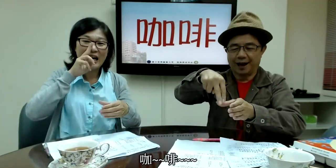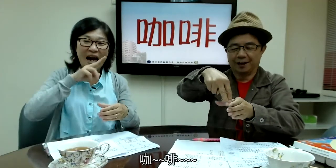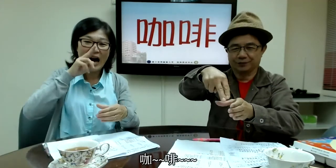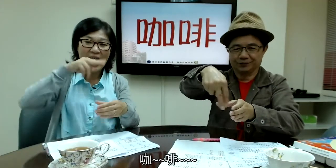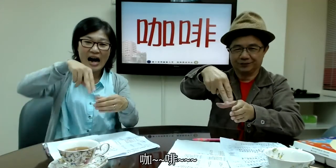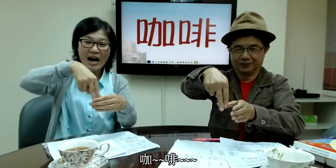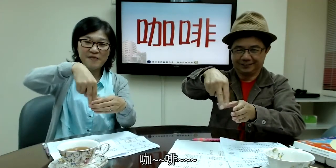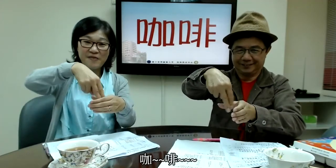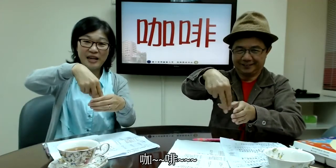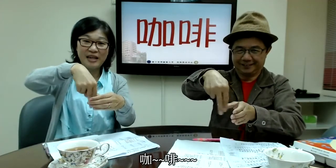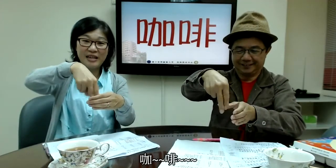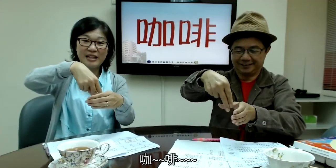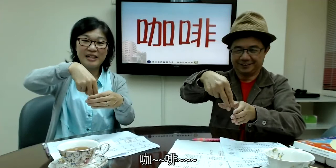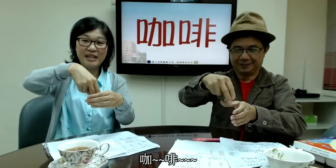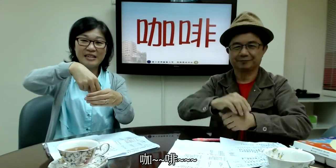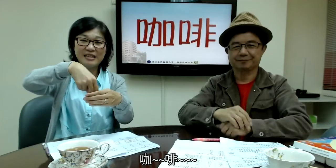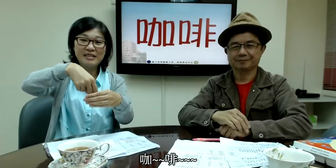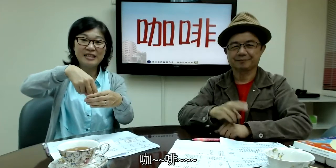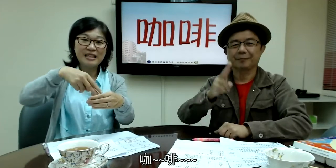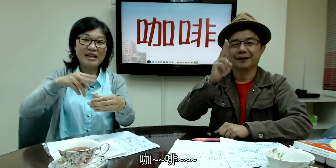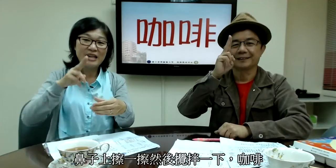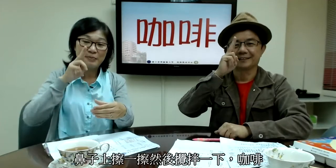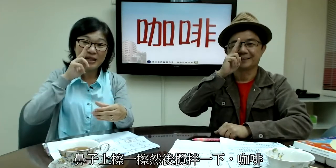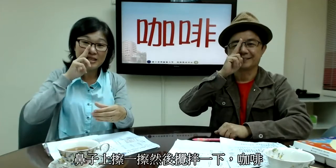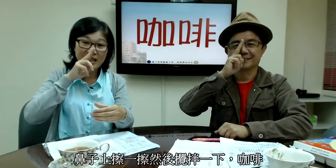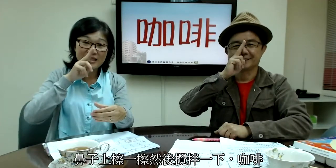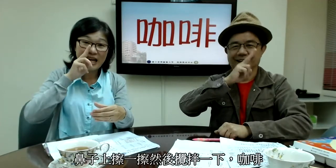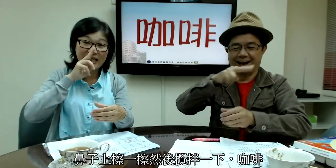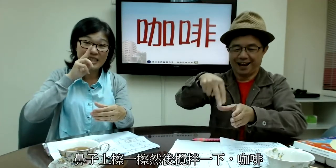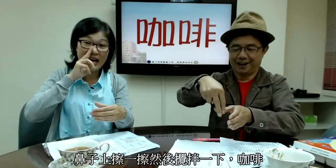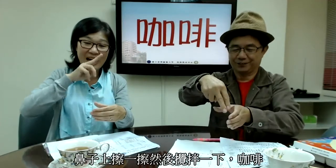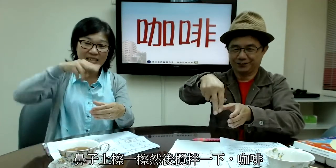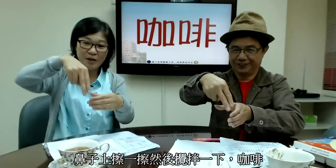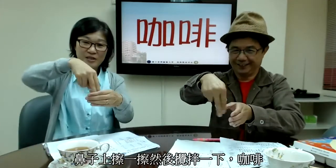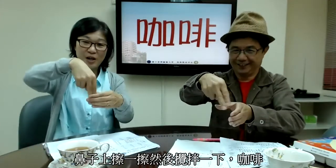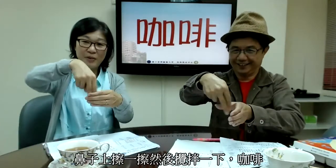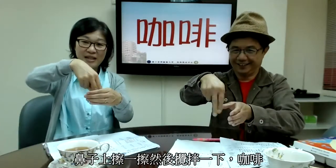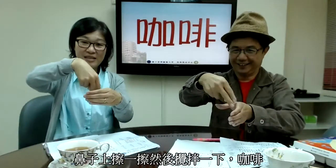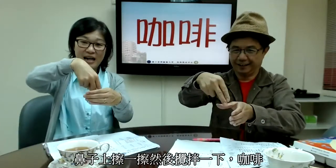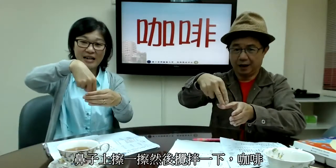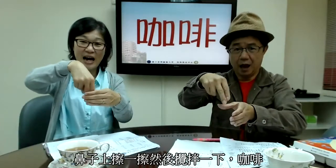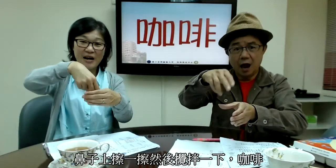咖啡，鼻子上擦一擦，然后搅拌一下咖